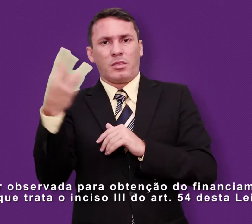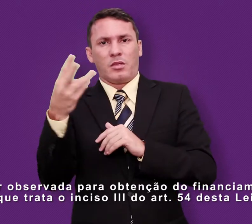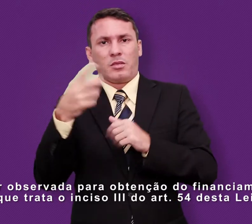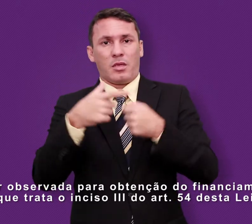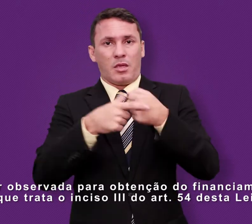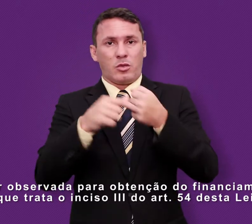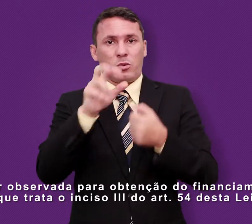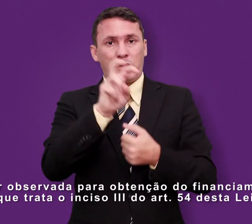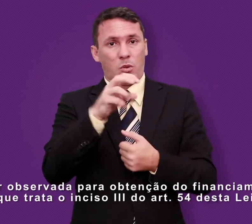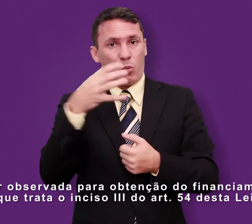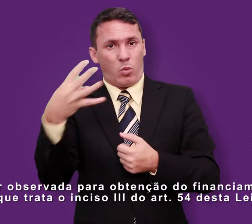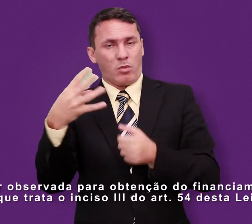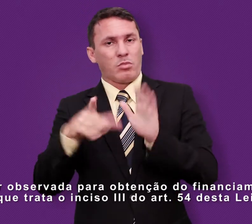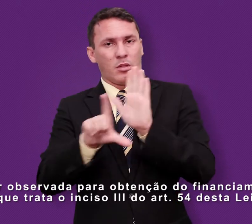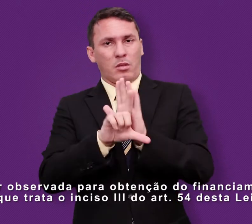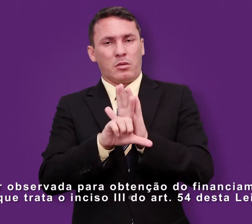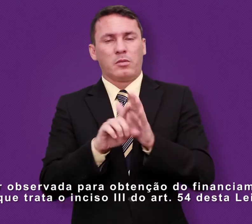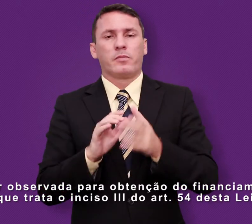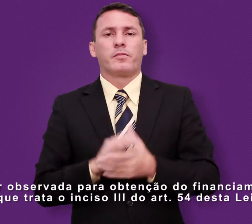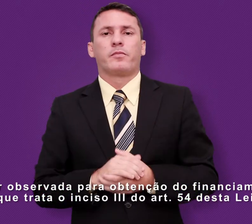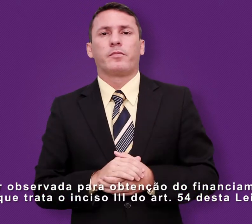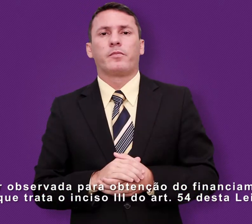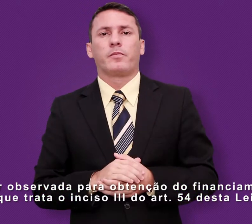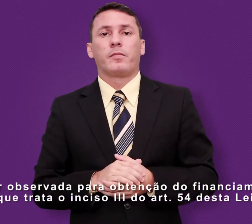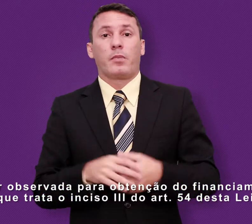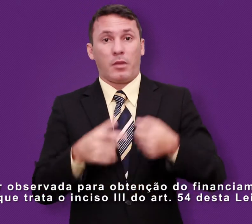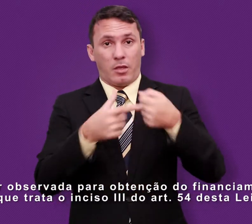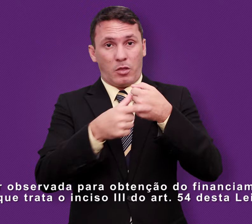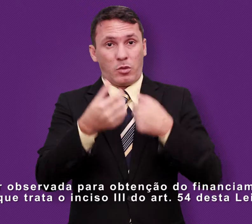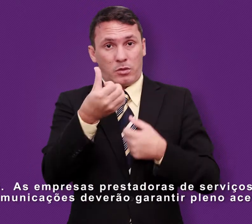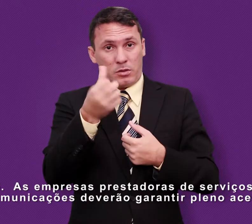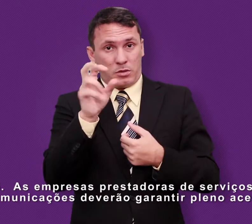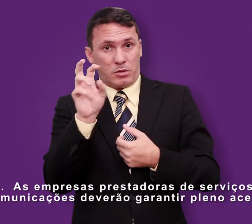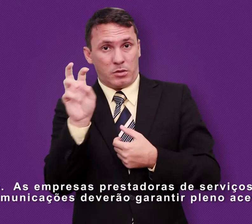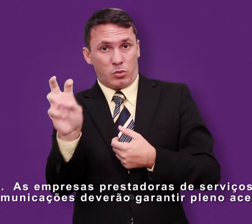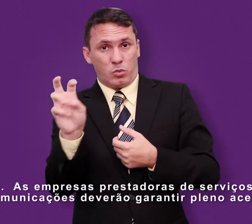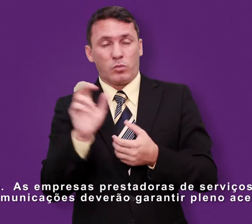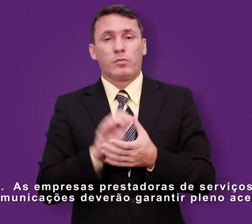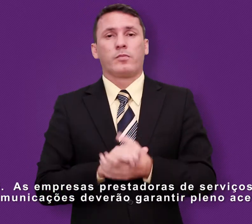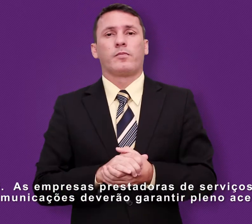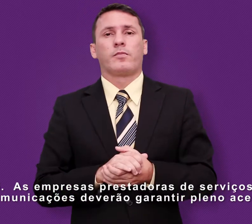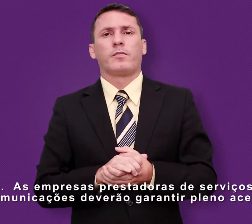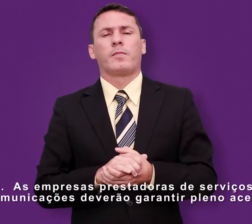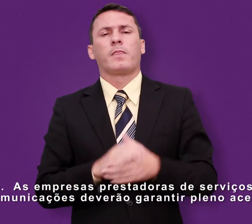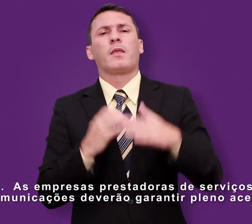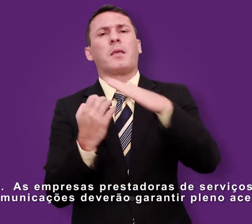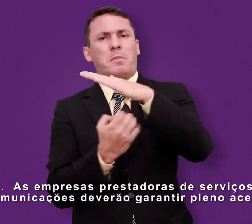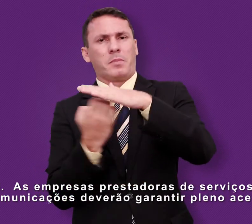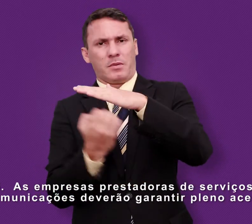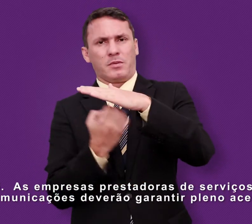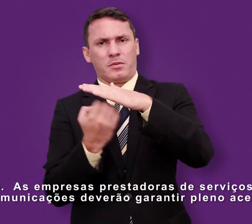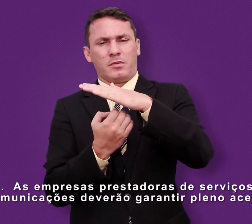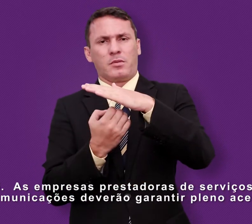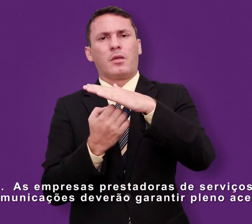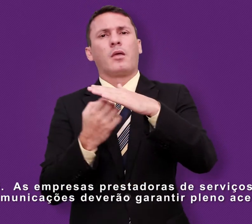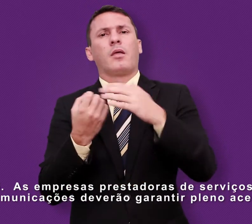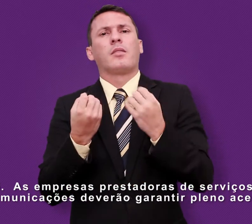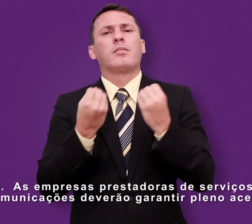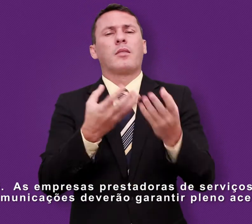inciso 3º do artigo 54 desta lei. Artigo 65. As empresas prestadoras